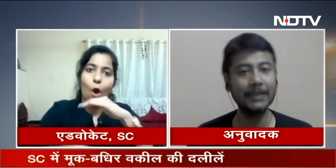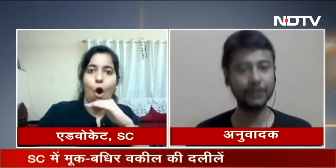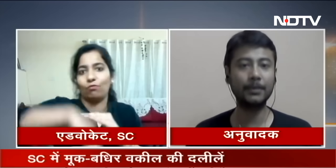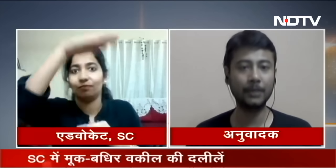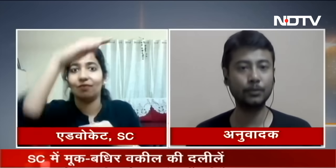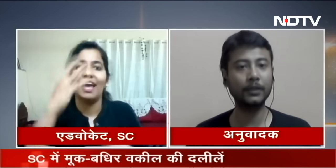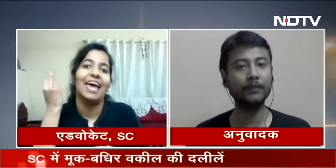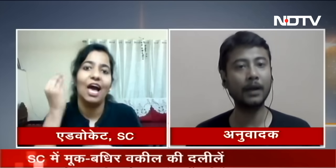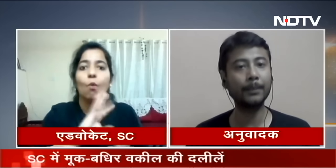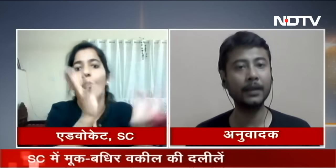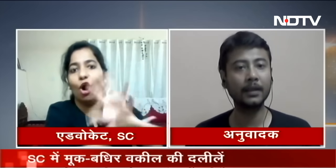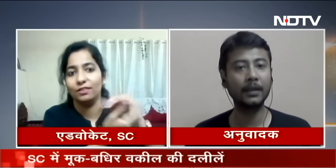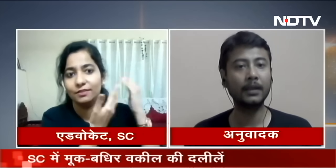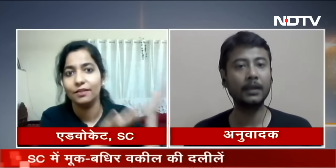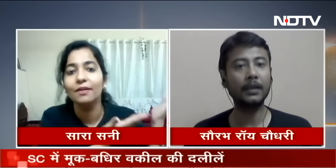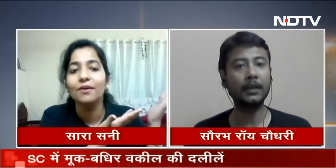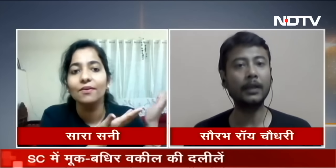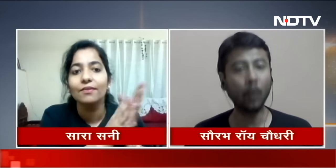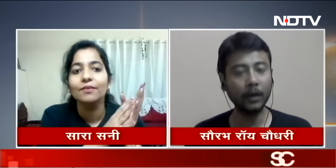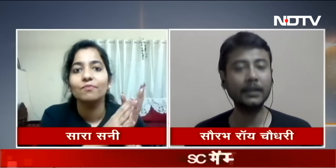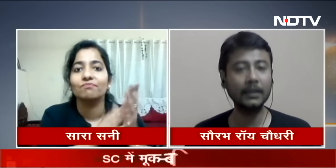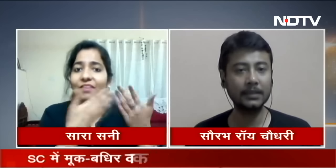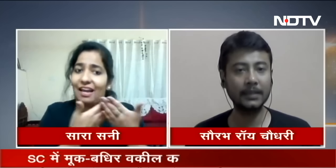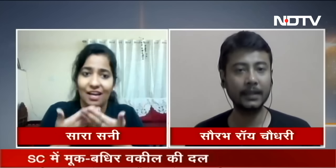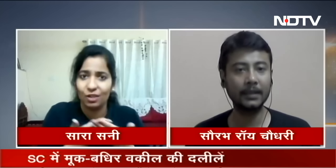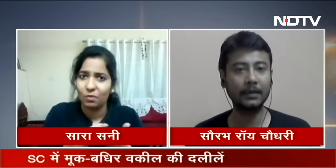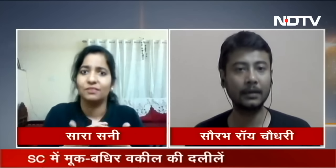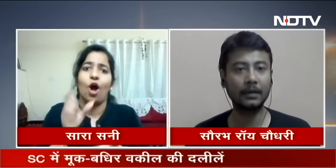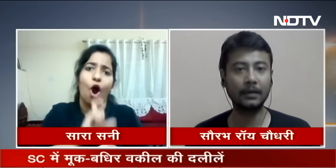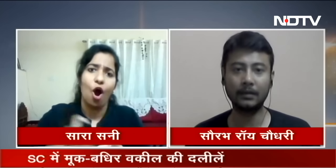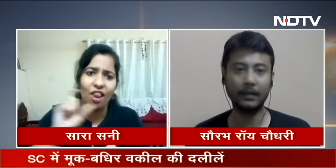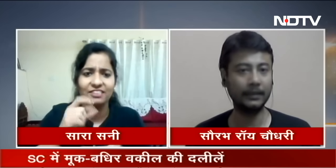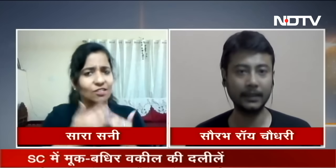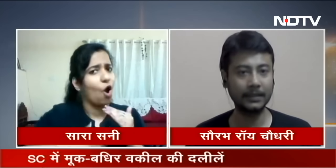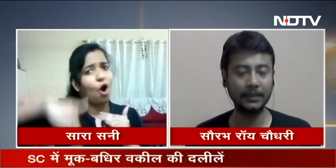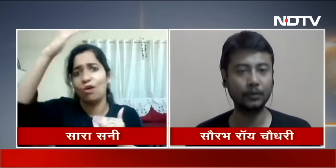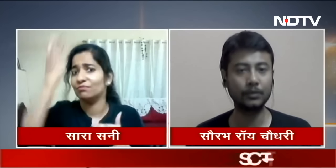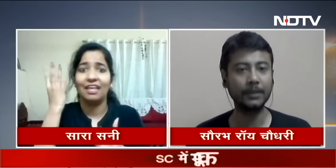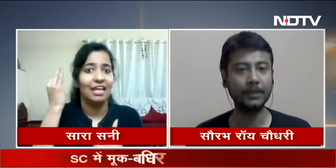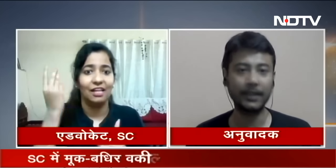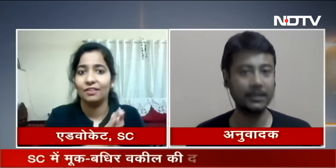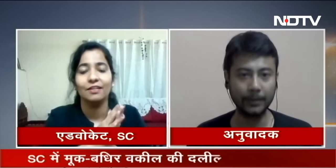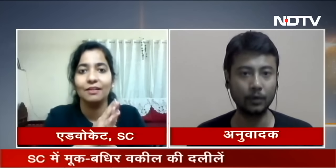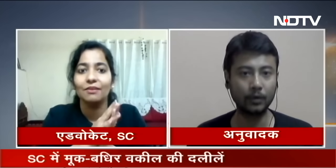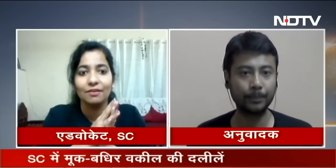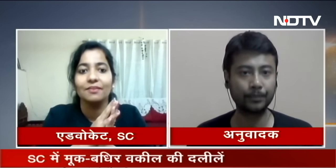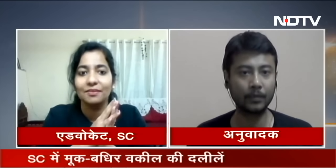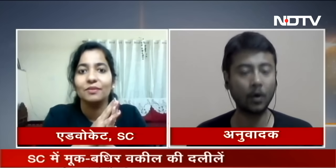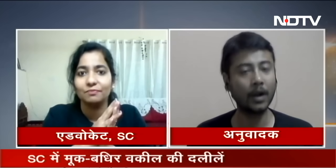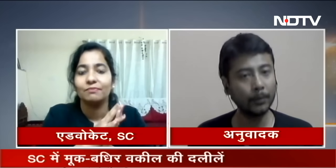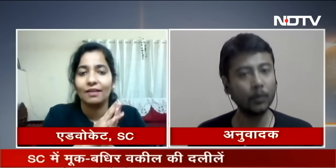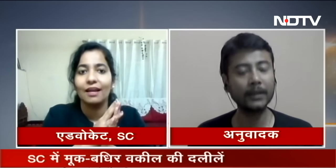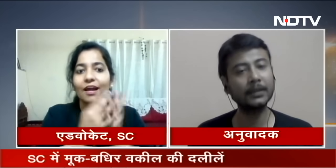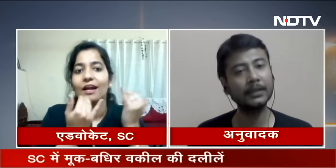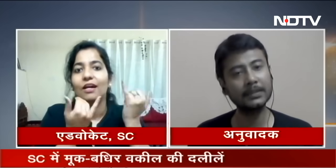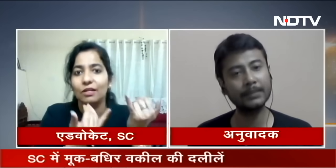मेन स्ट्रीम समाज जो बोलते हैं, वहां पे इक्वालिटी से एक तरीके से उनसे पेश आए सभी लोग, और